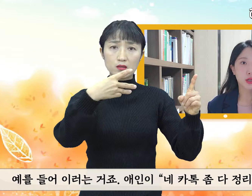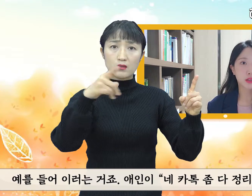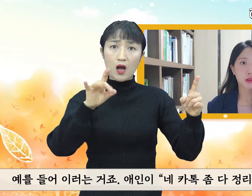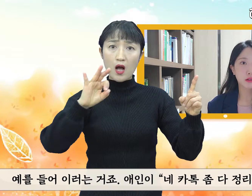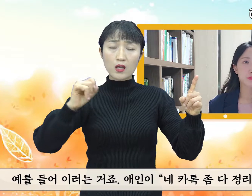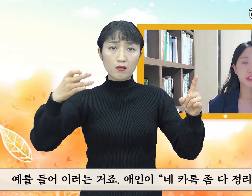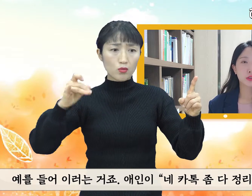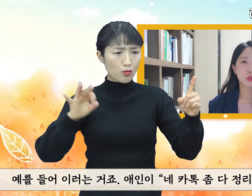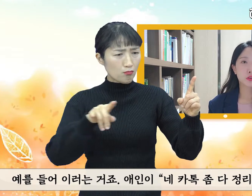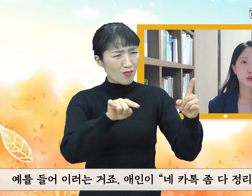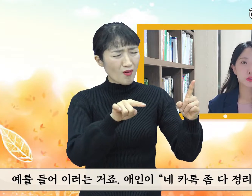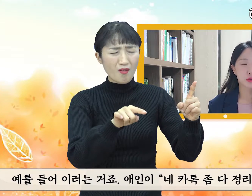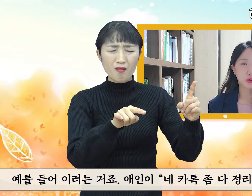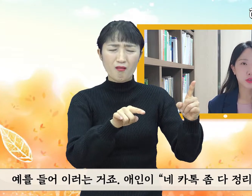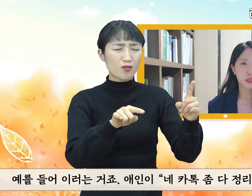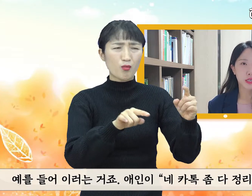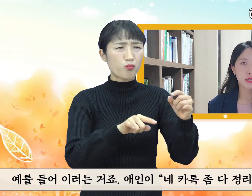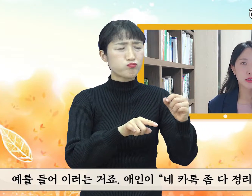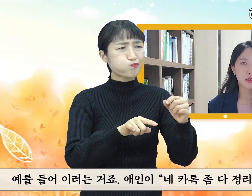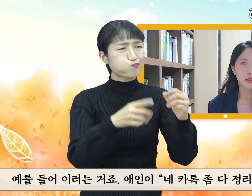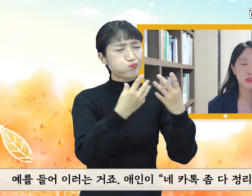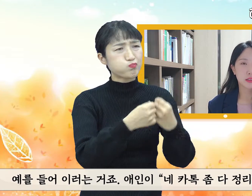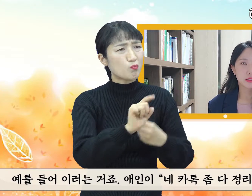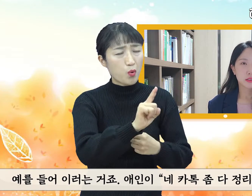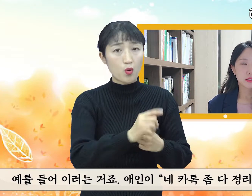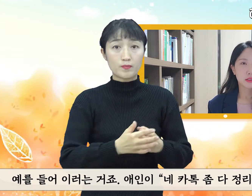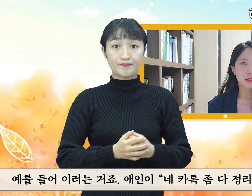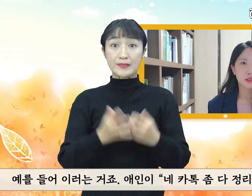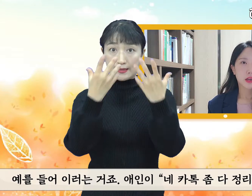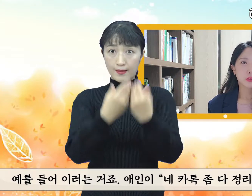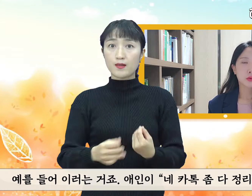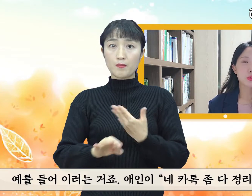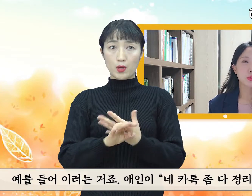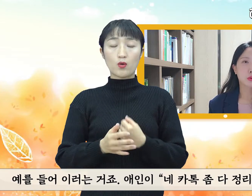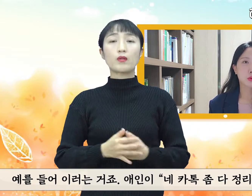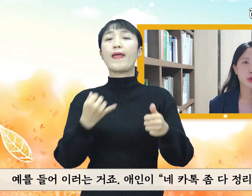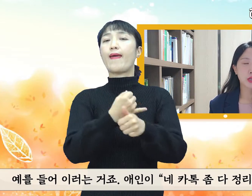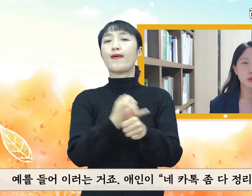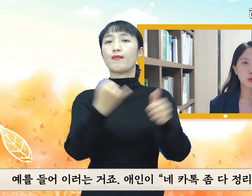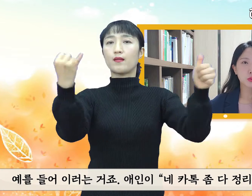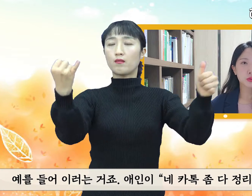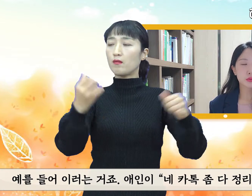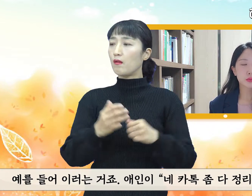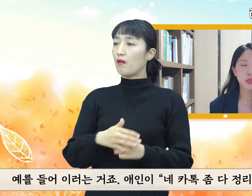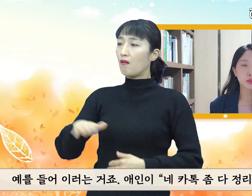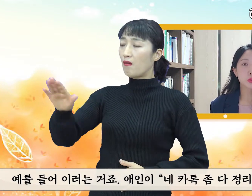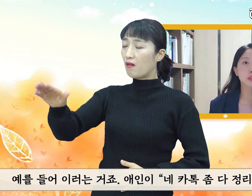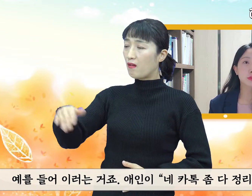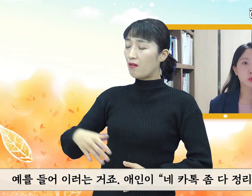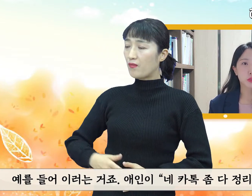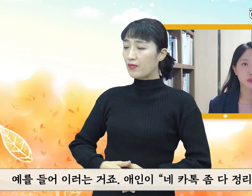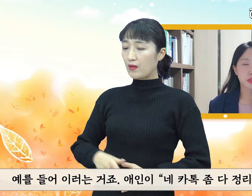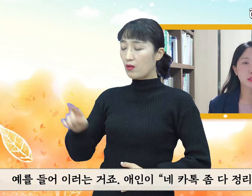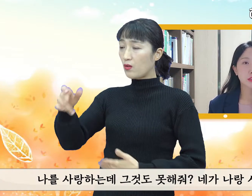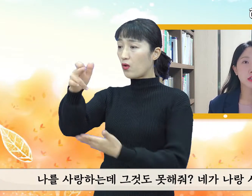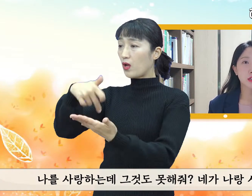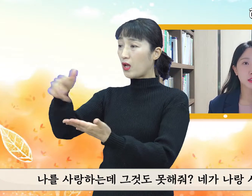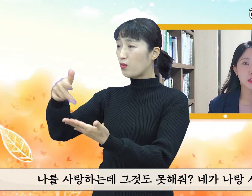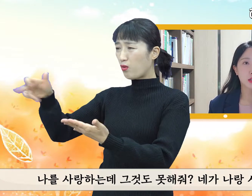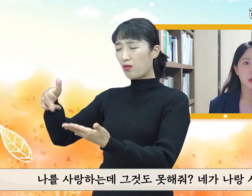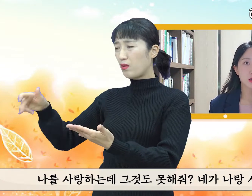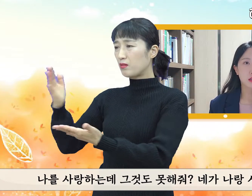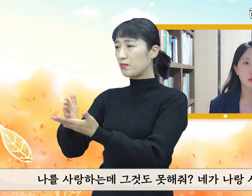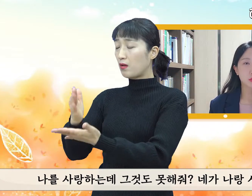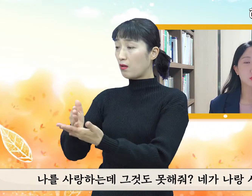있을 것 같아요. 예를 들어 이러는 거죠. 이제 애인이 야, 너 카톡 좀 다 정리했으면 좋겠어. 나를